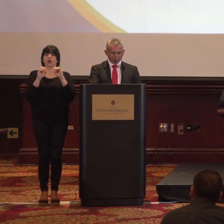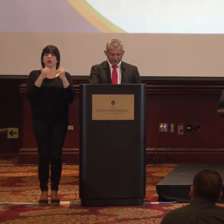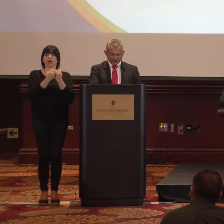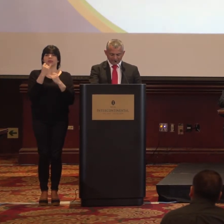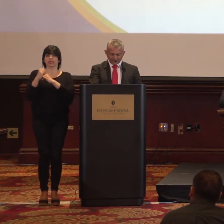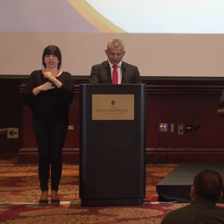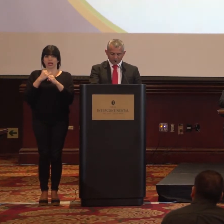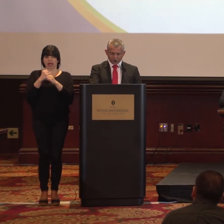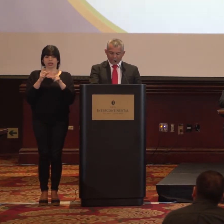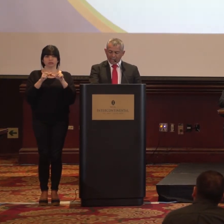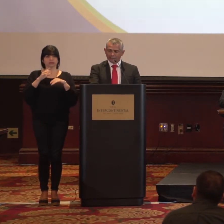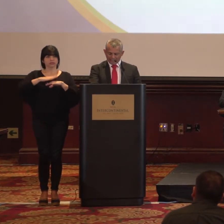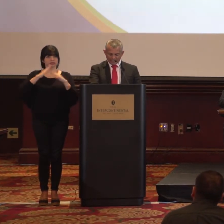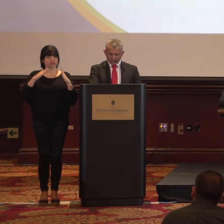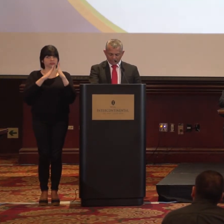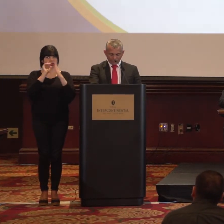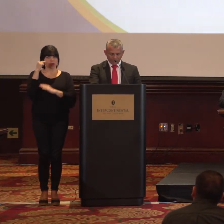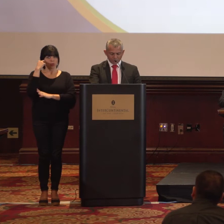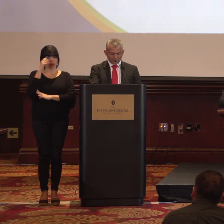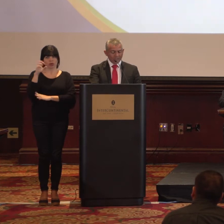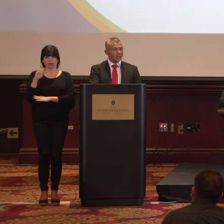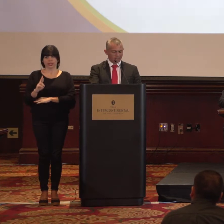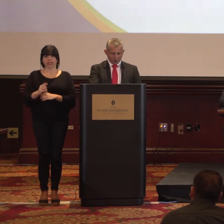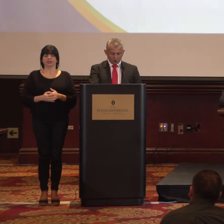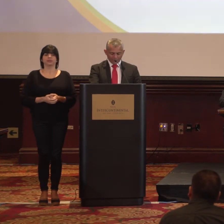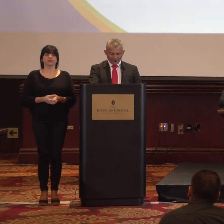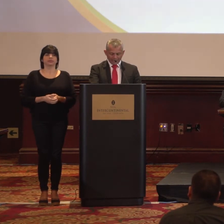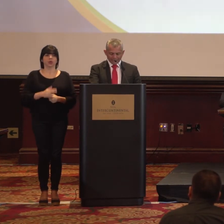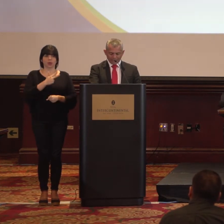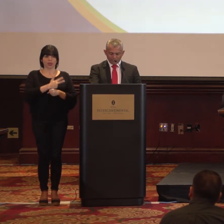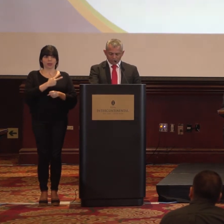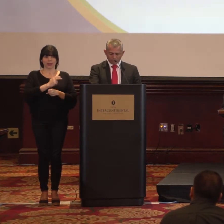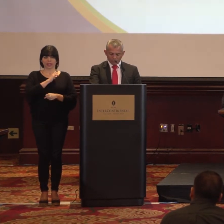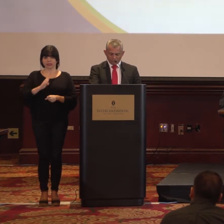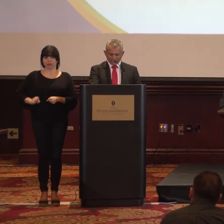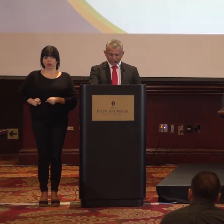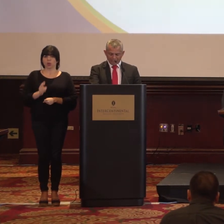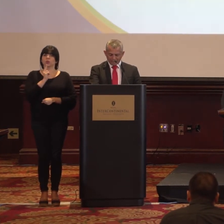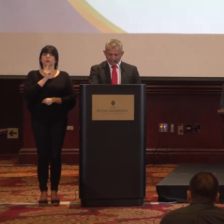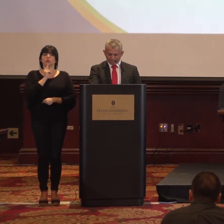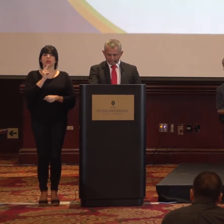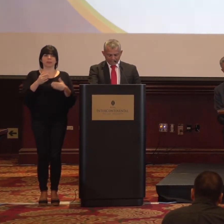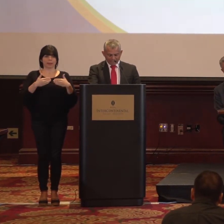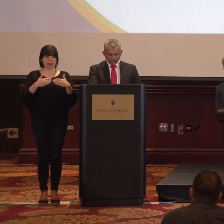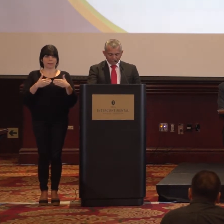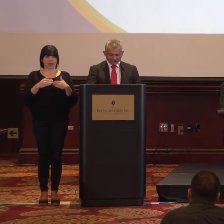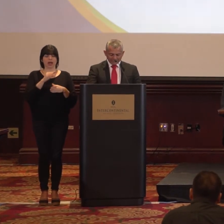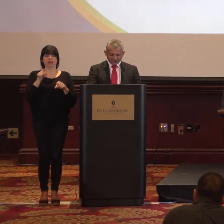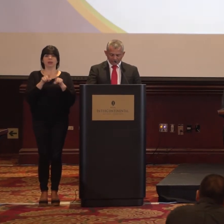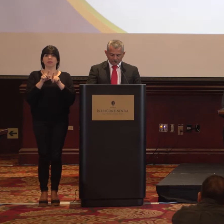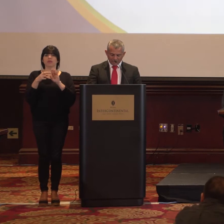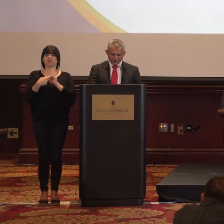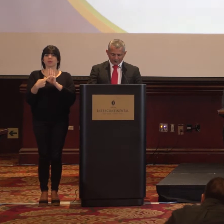internacionales acreditados ante el gobierno de Costa Rica Guatemala El Salvador Honduras Panamá y a los